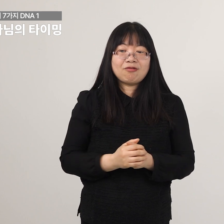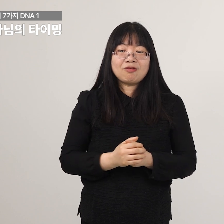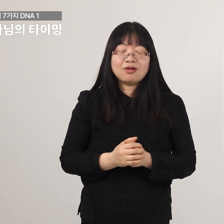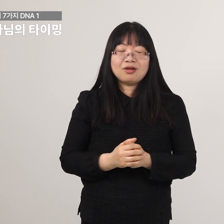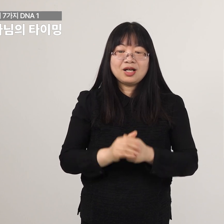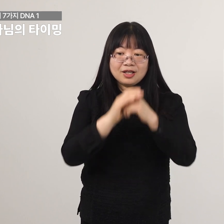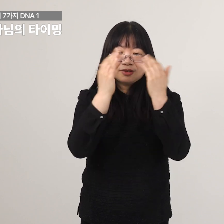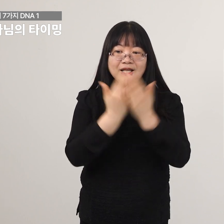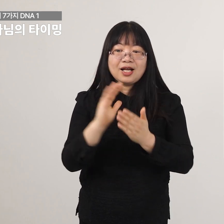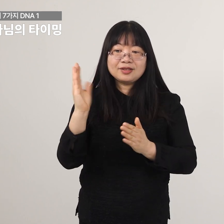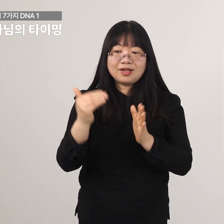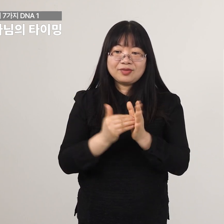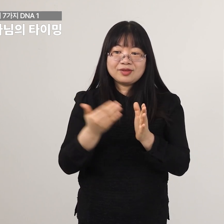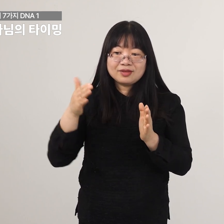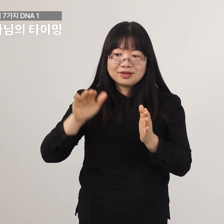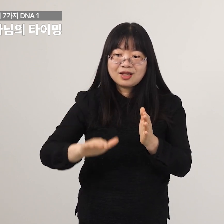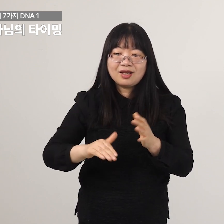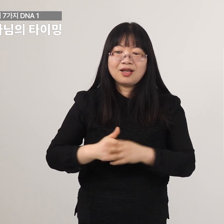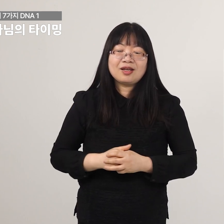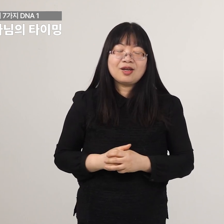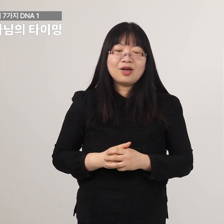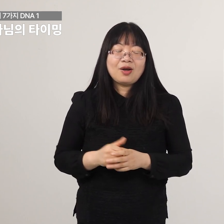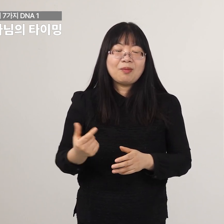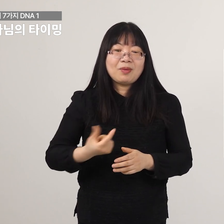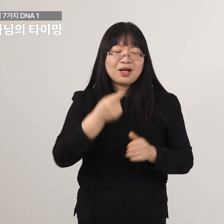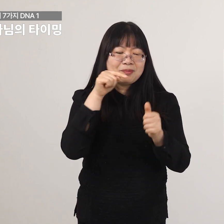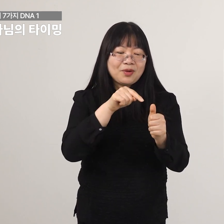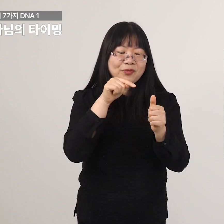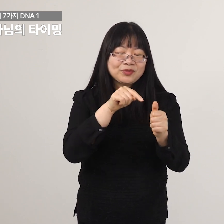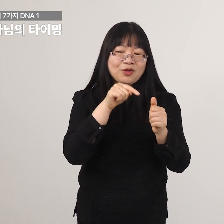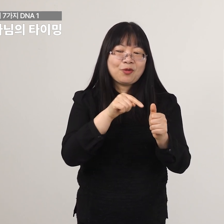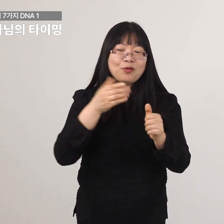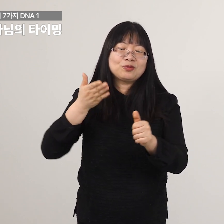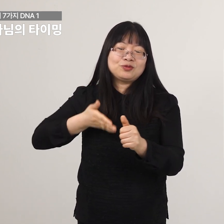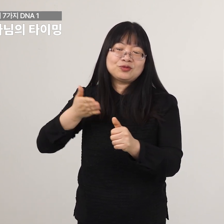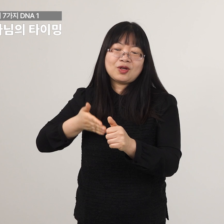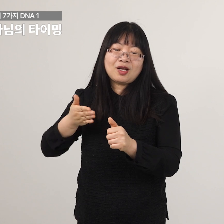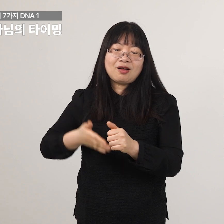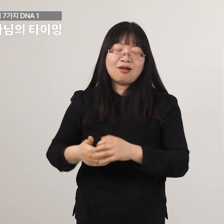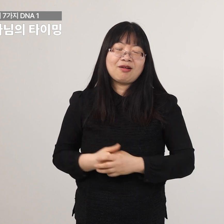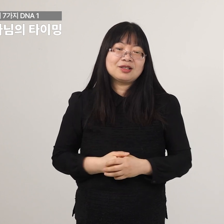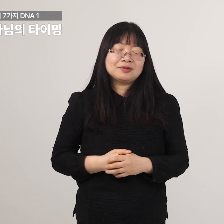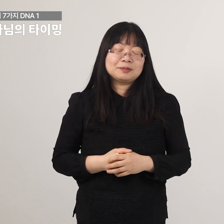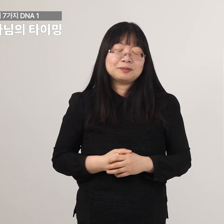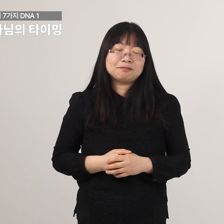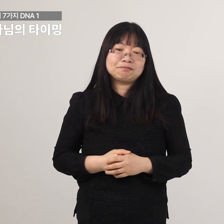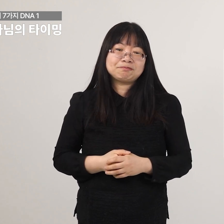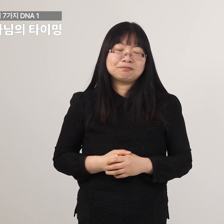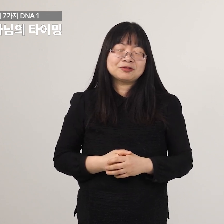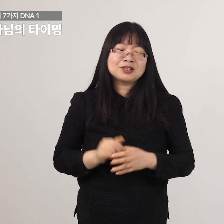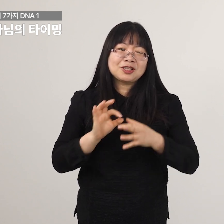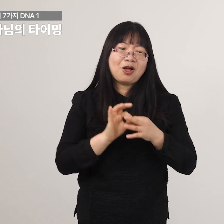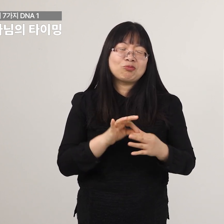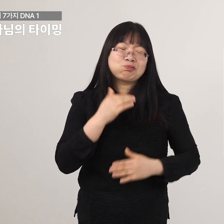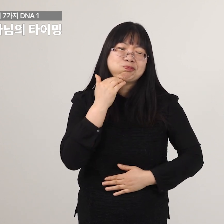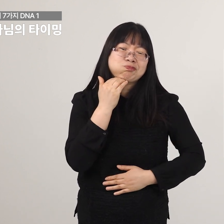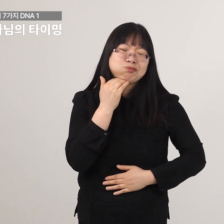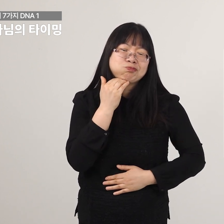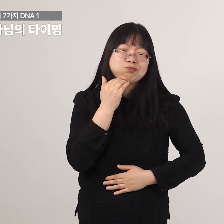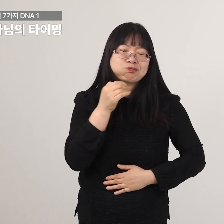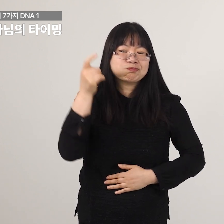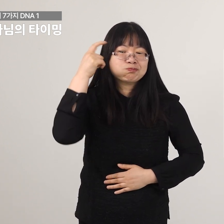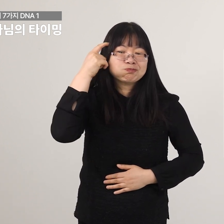다 됐는데 빨리 명령 내리시지. 왜 이렇게 꾸물꾸물하실까?